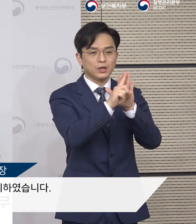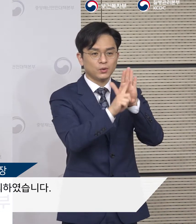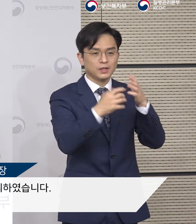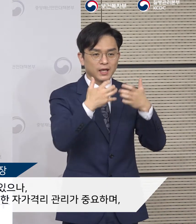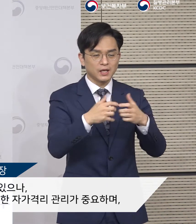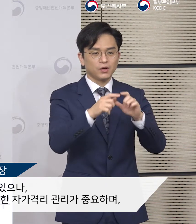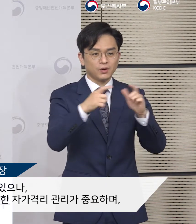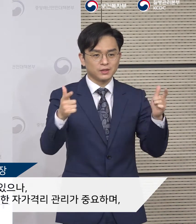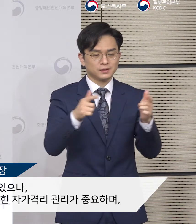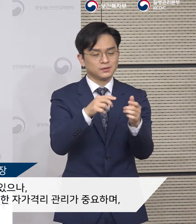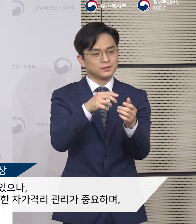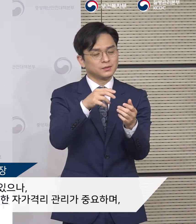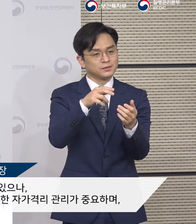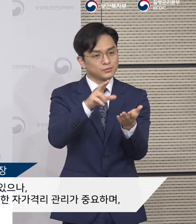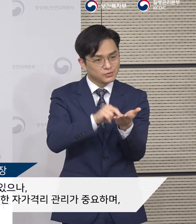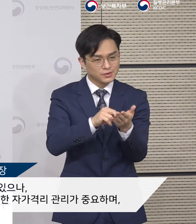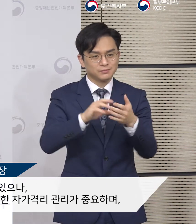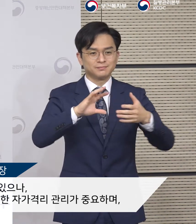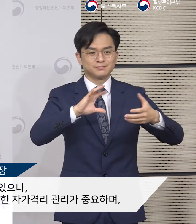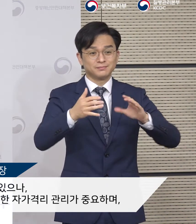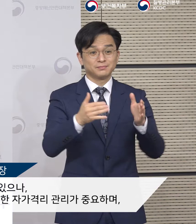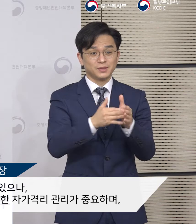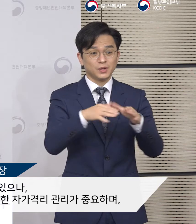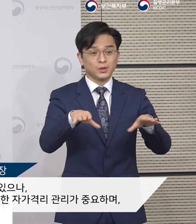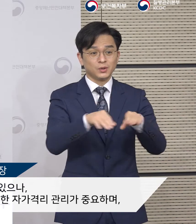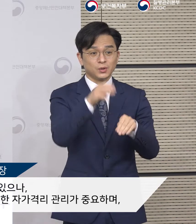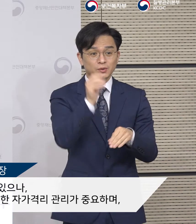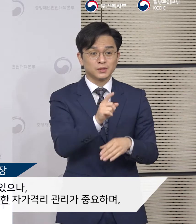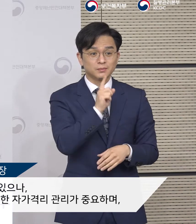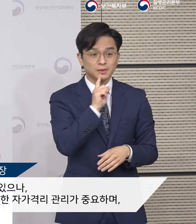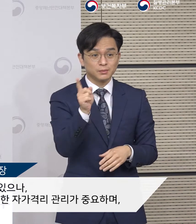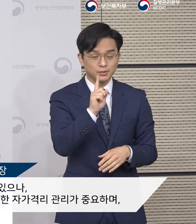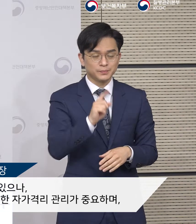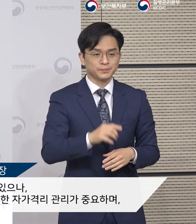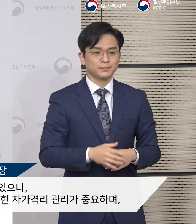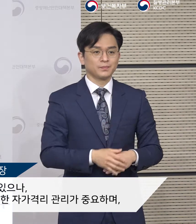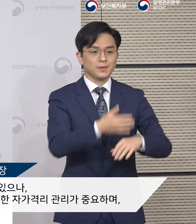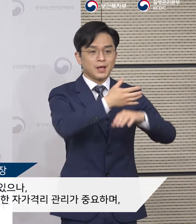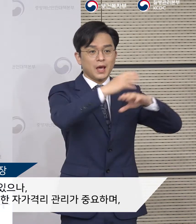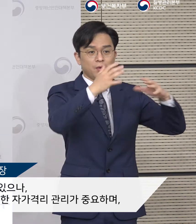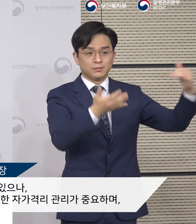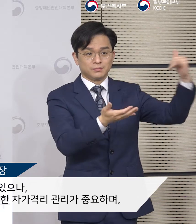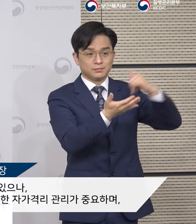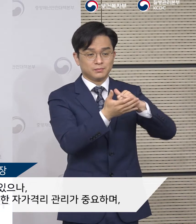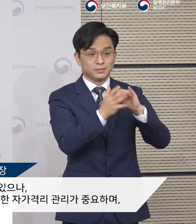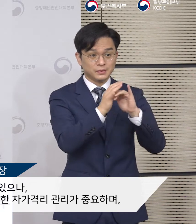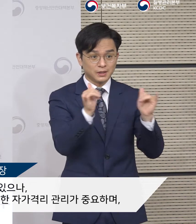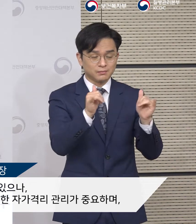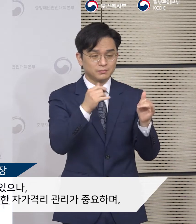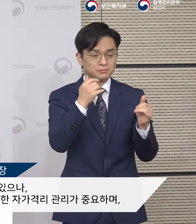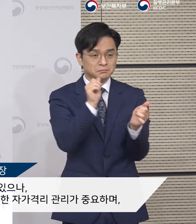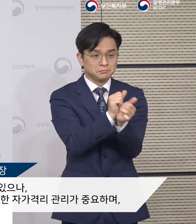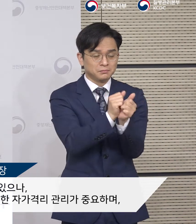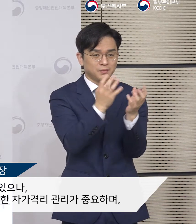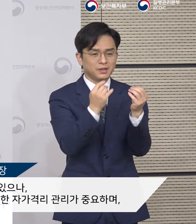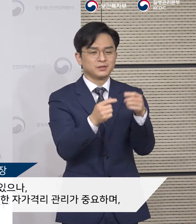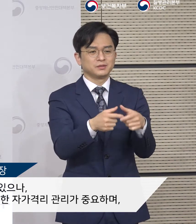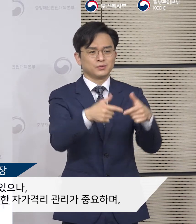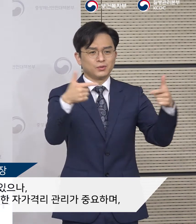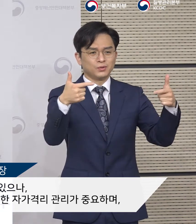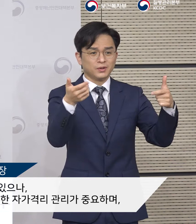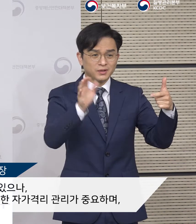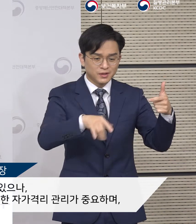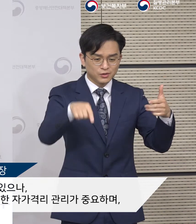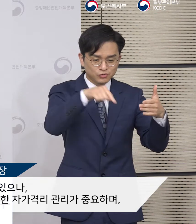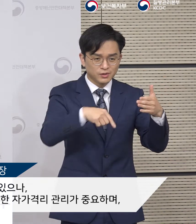논의하였습니다. 정세균 총리는 해외 유입 환자의 비중이 늘고 있으나 해외 유입 환자의 90%가 우리